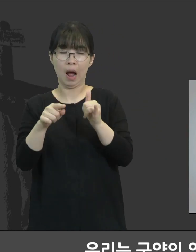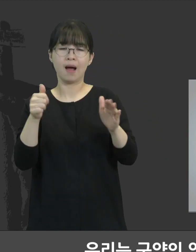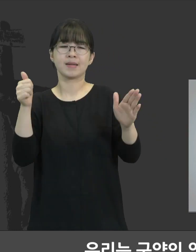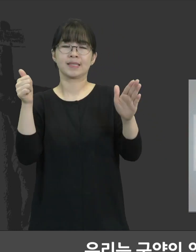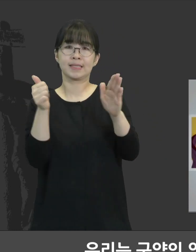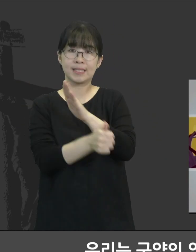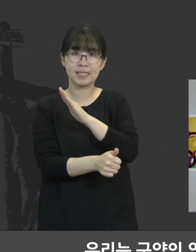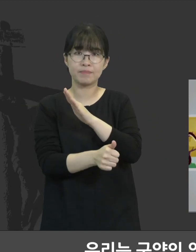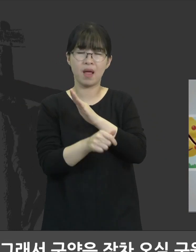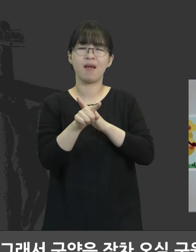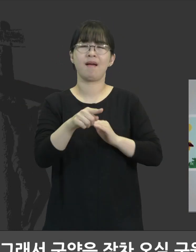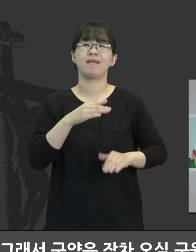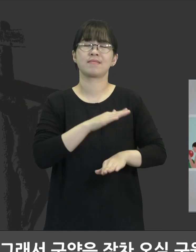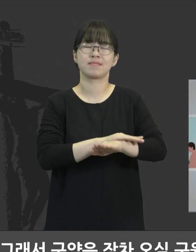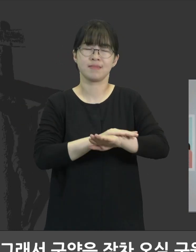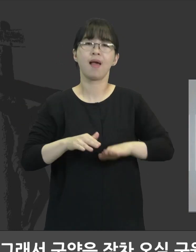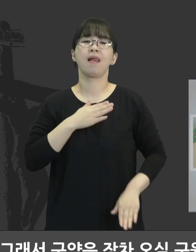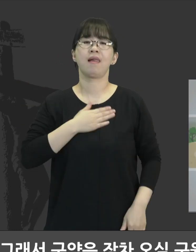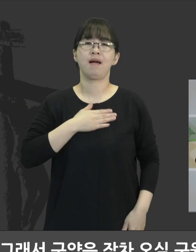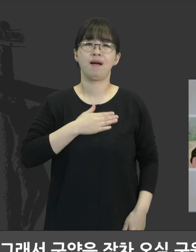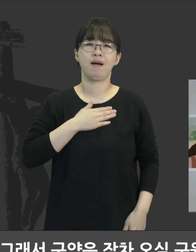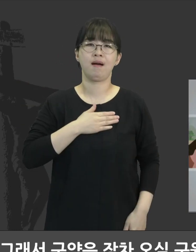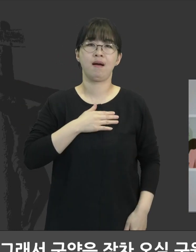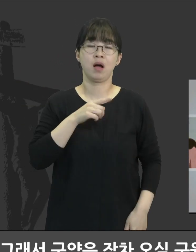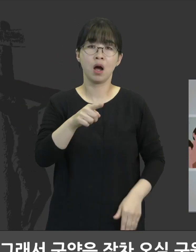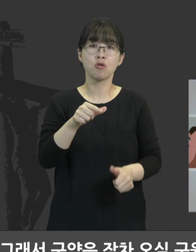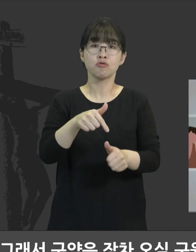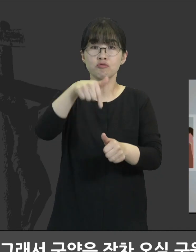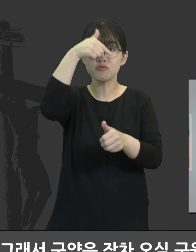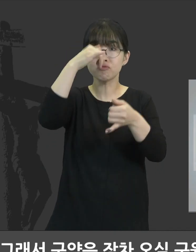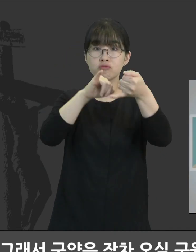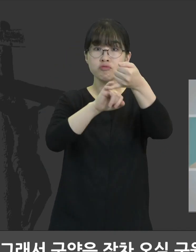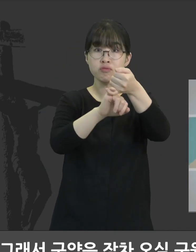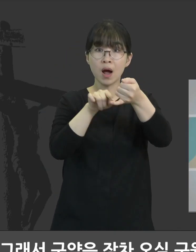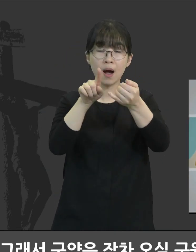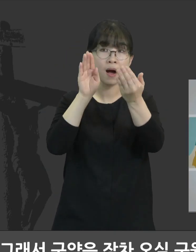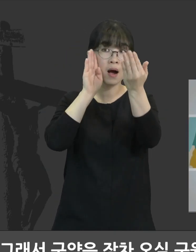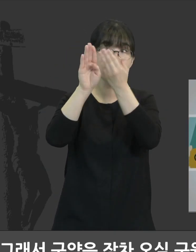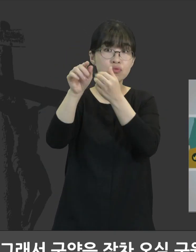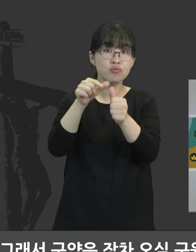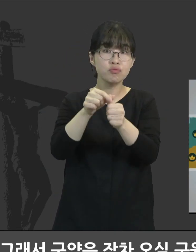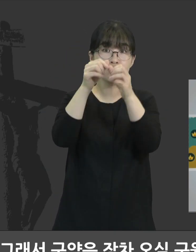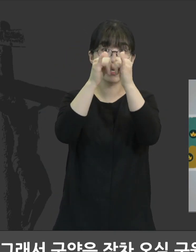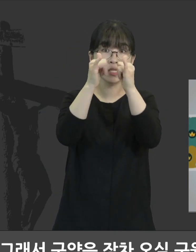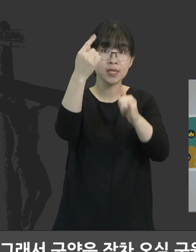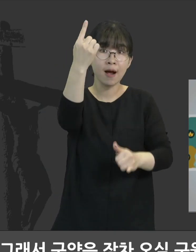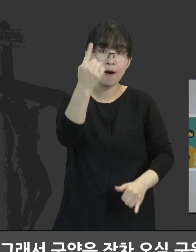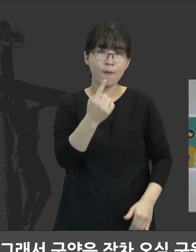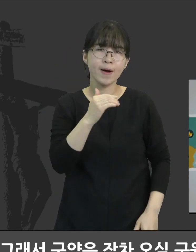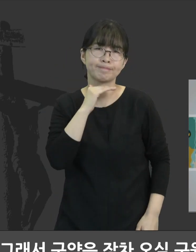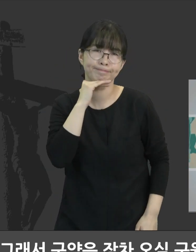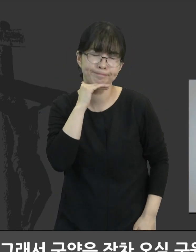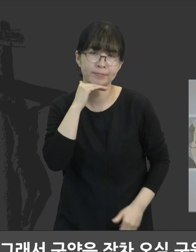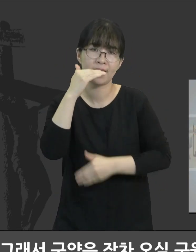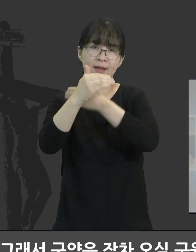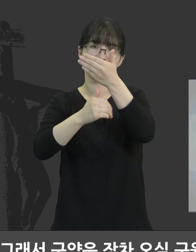있습니다. 그래서 구약은 장차 오실 구원자를 기다리게 합니다. 하나님께서는 약속하신